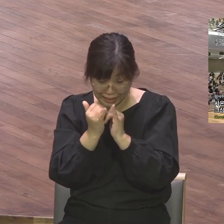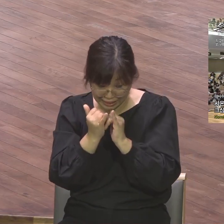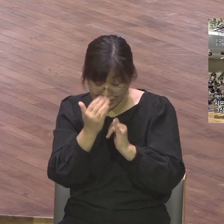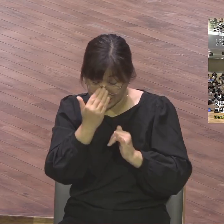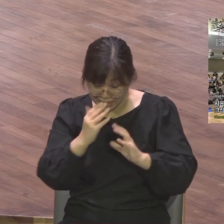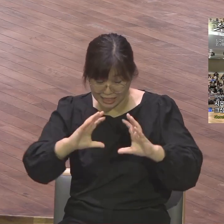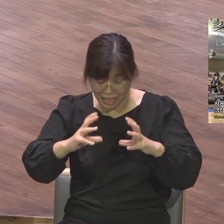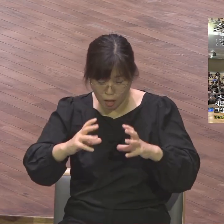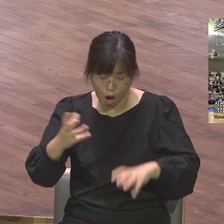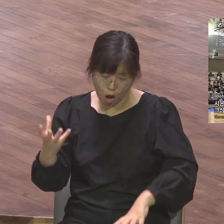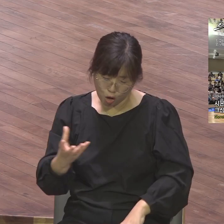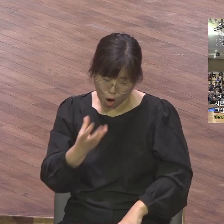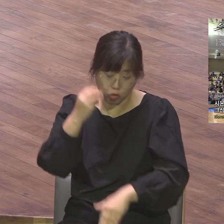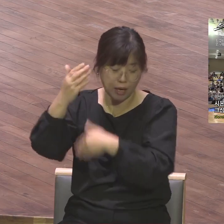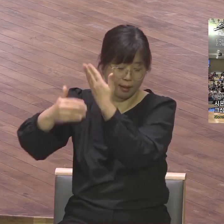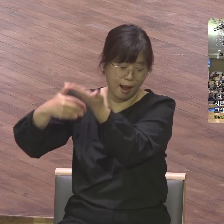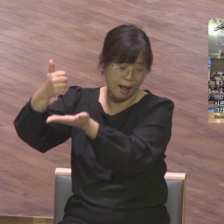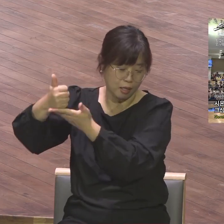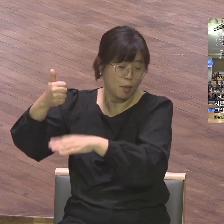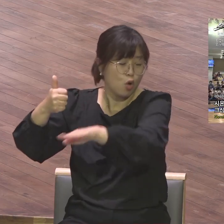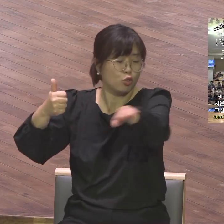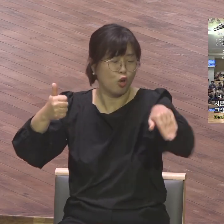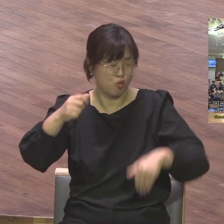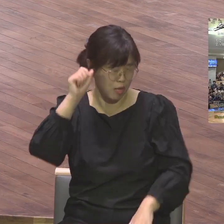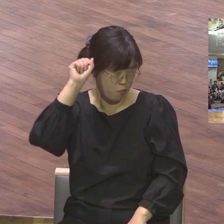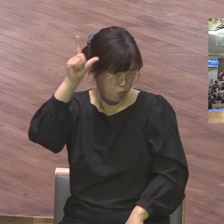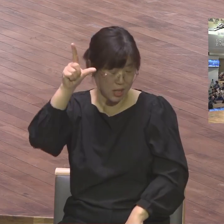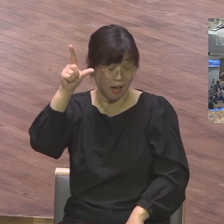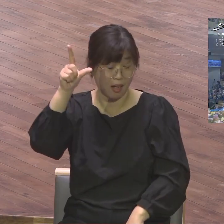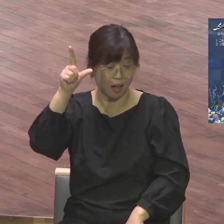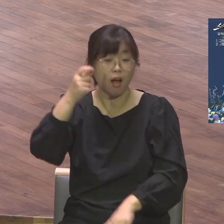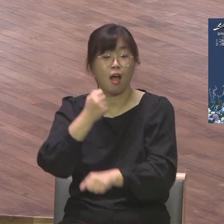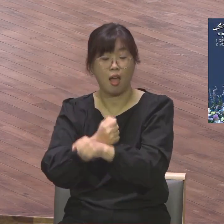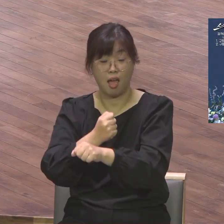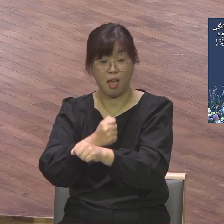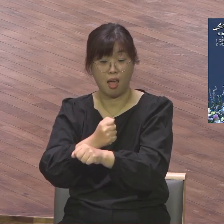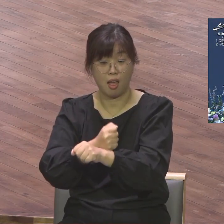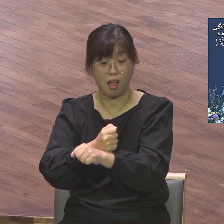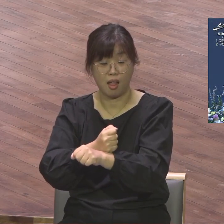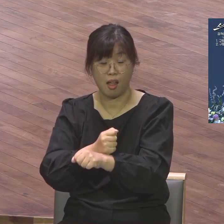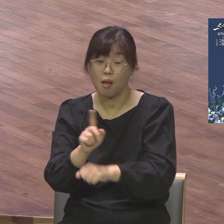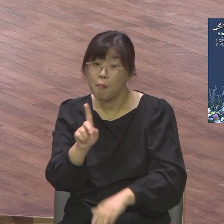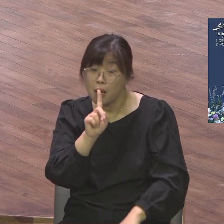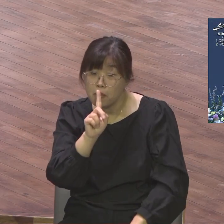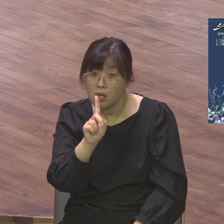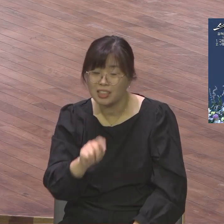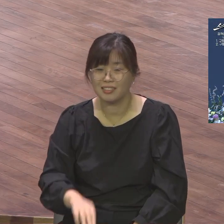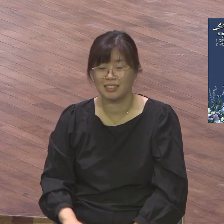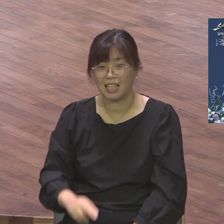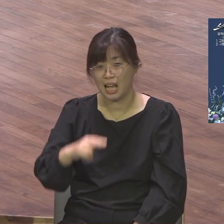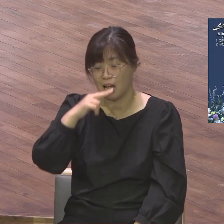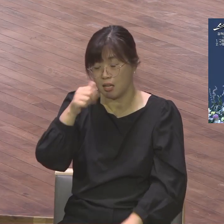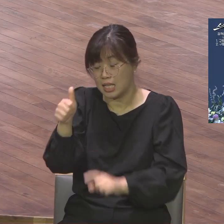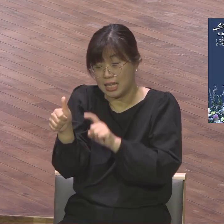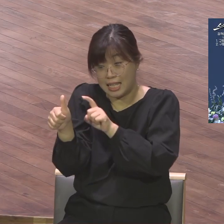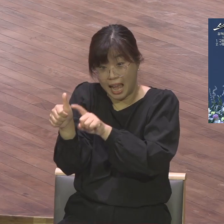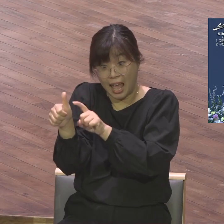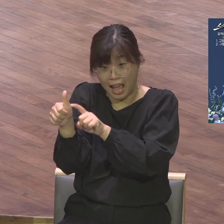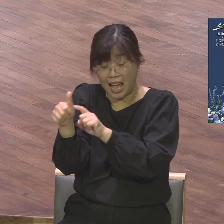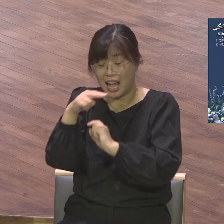너희 중에서 크심이니라 할 것이니라. 이사야 선지자는 하나님께서